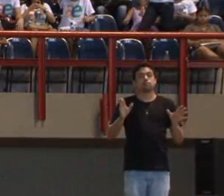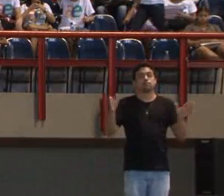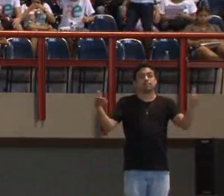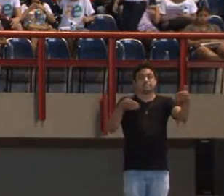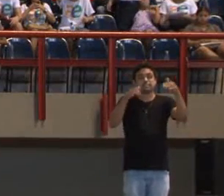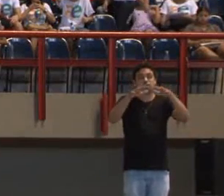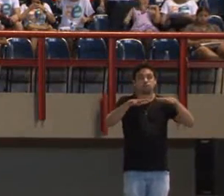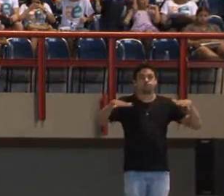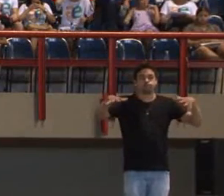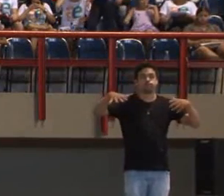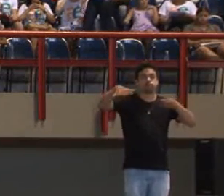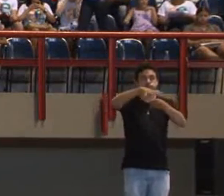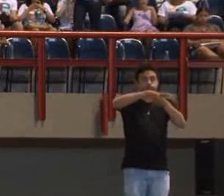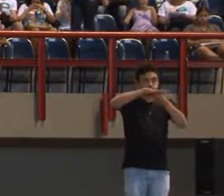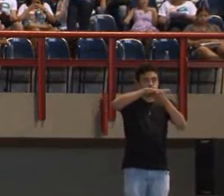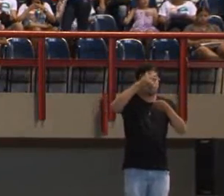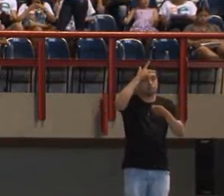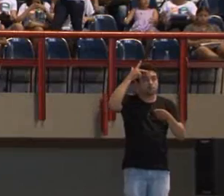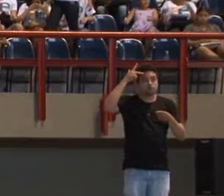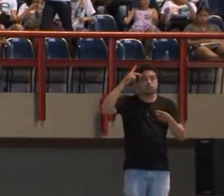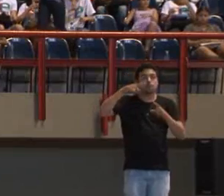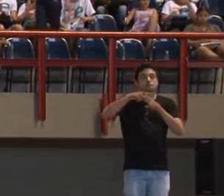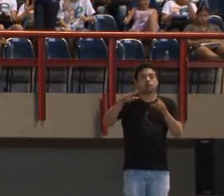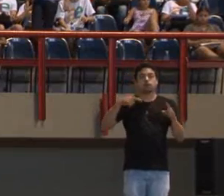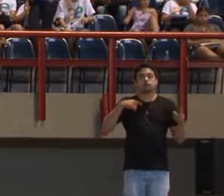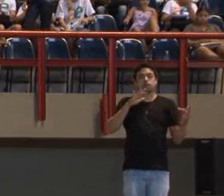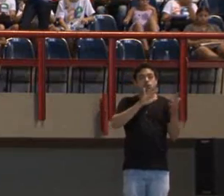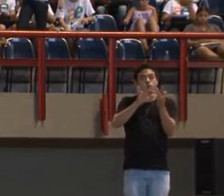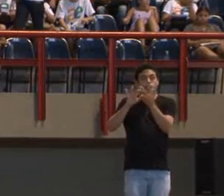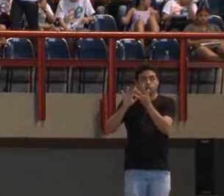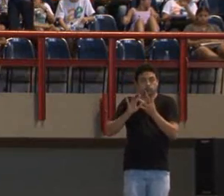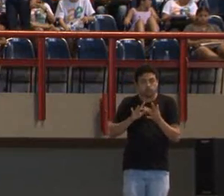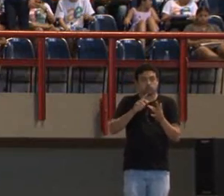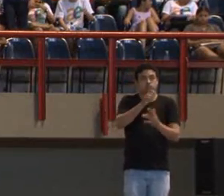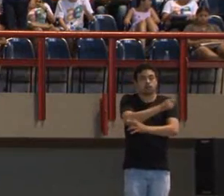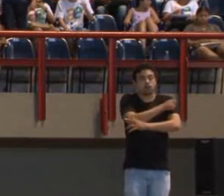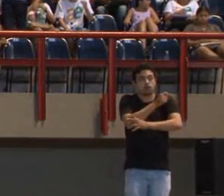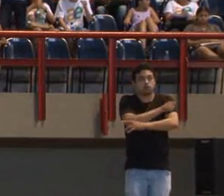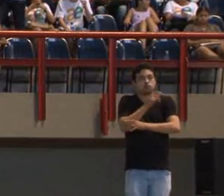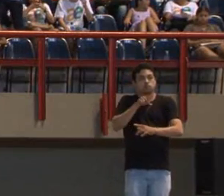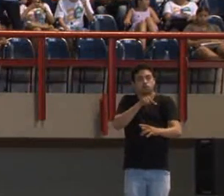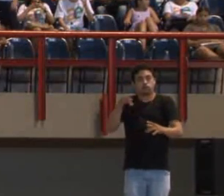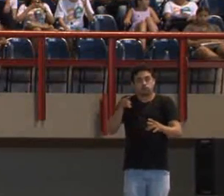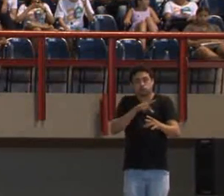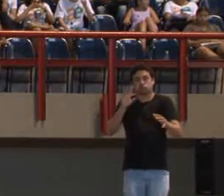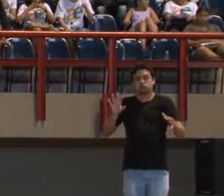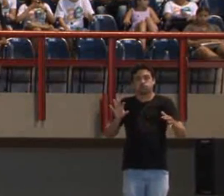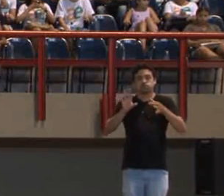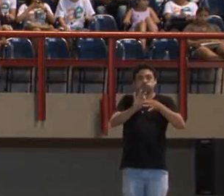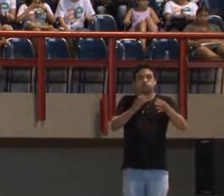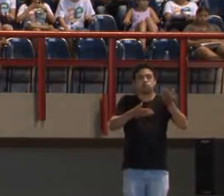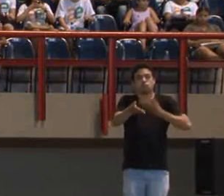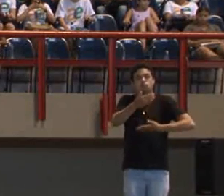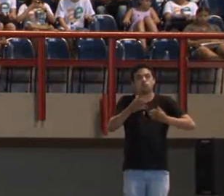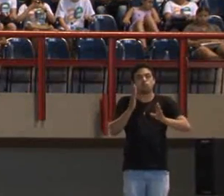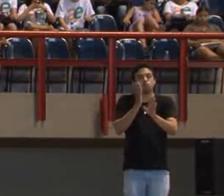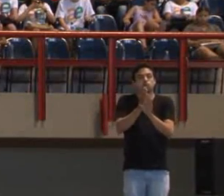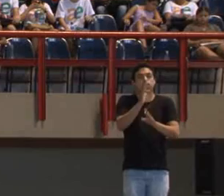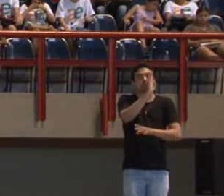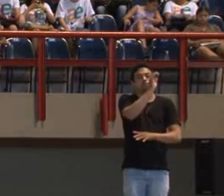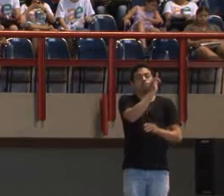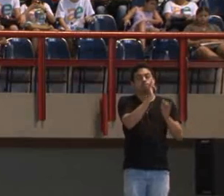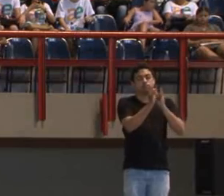aula imensa, mas também nós temos um contato entre aluno e professor como nunca houve antes, graças à